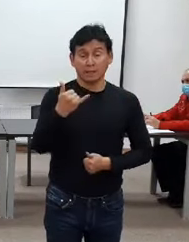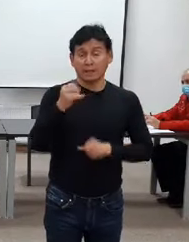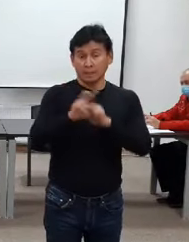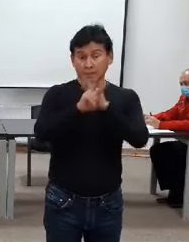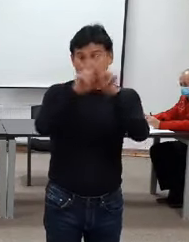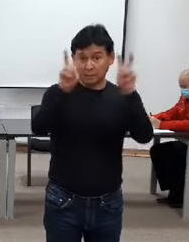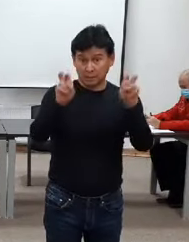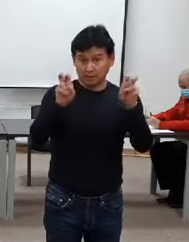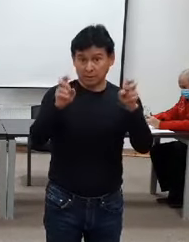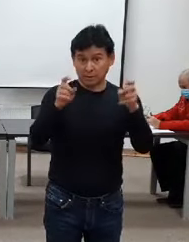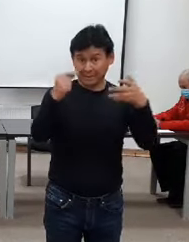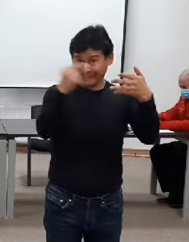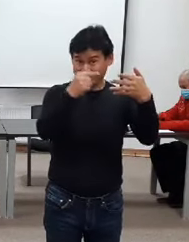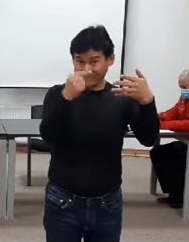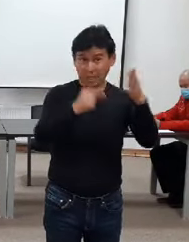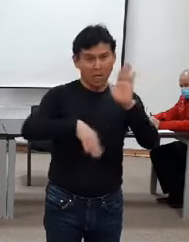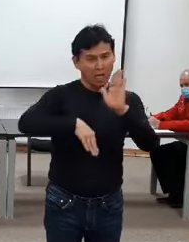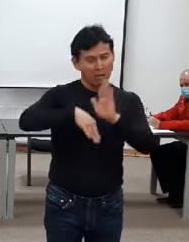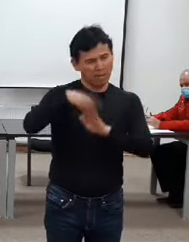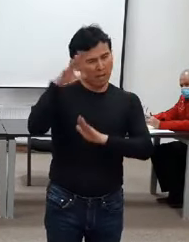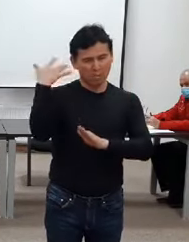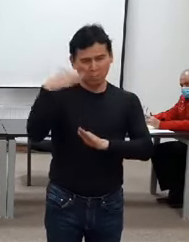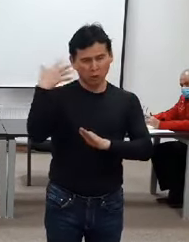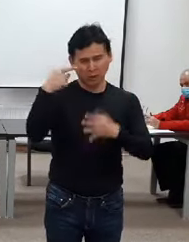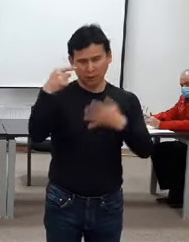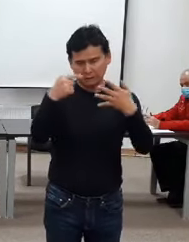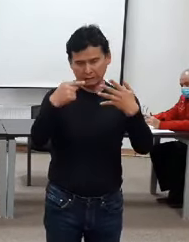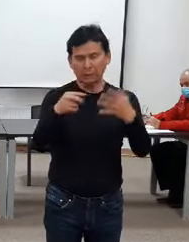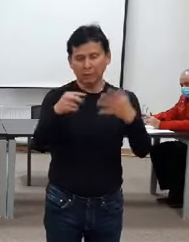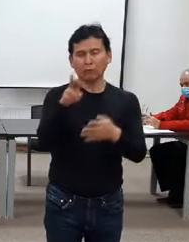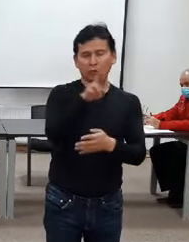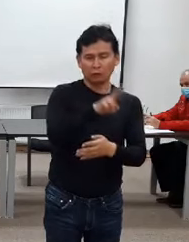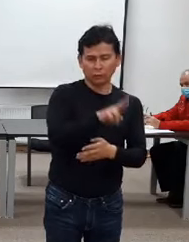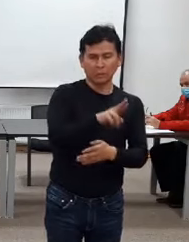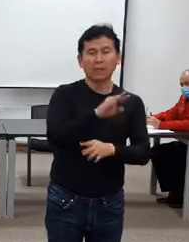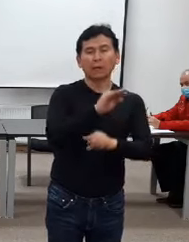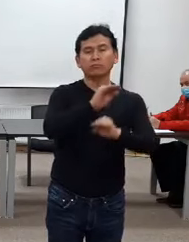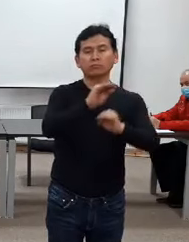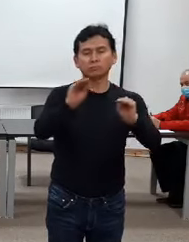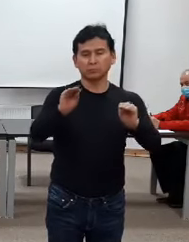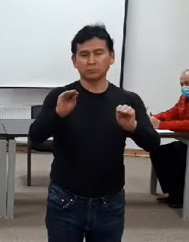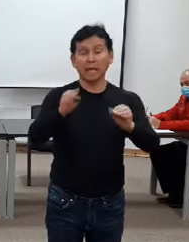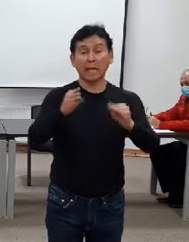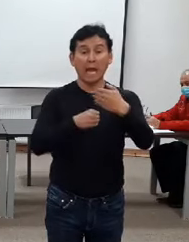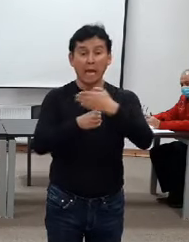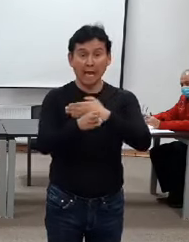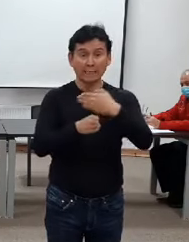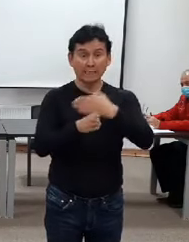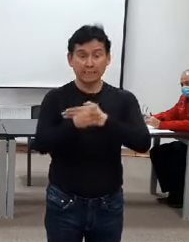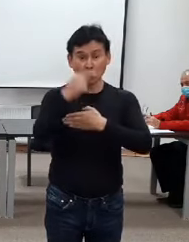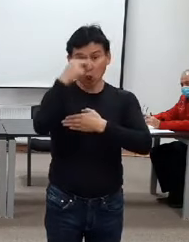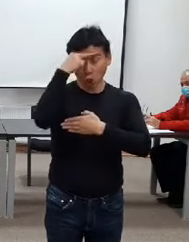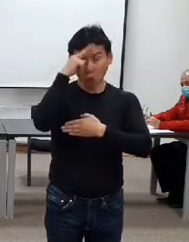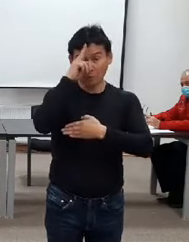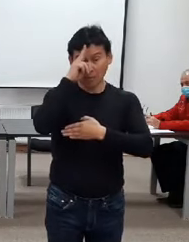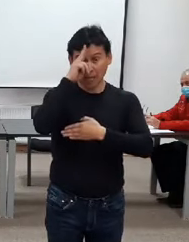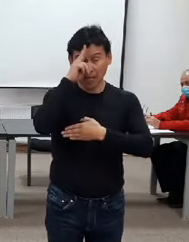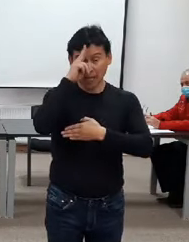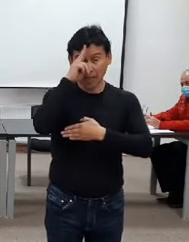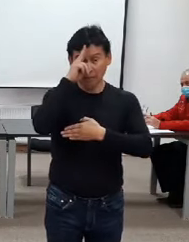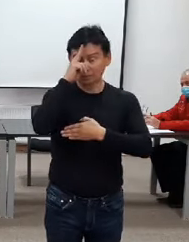estas medidas, de las más importantes que se han tomado, es reiterarle a la población que el acceso al Hospital Regional Coyhaique